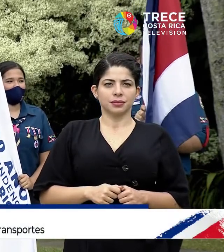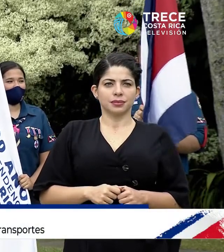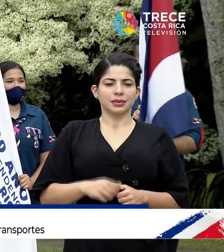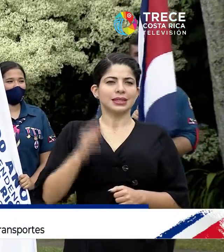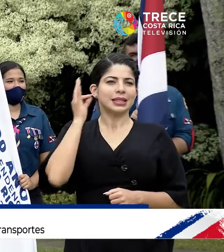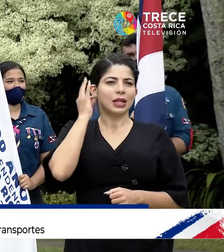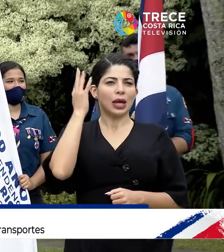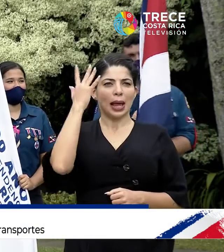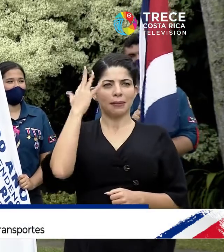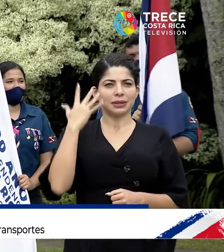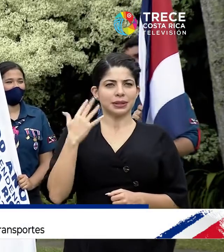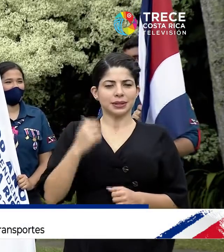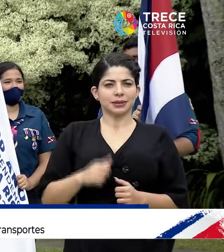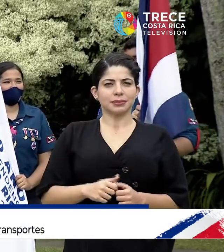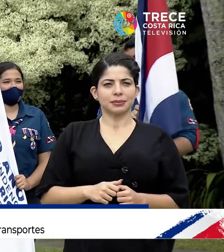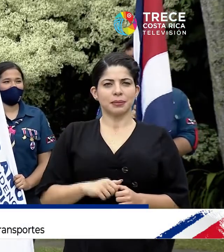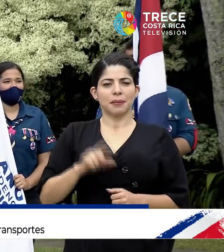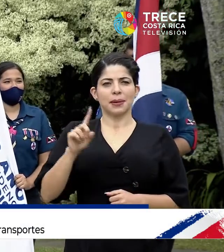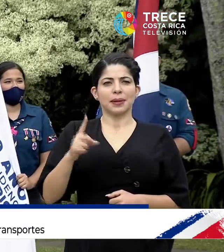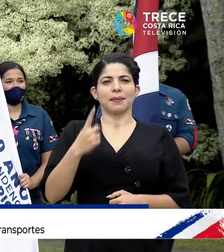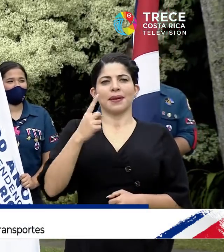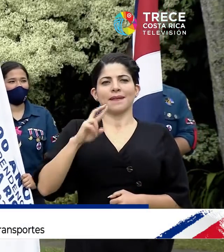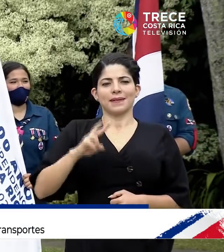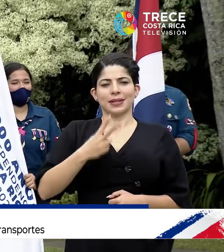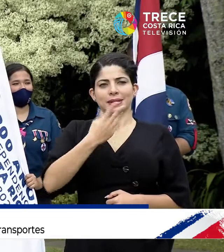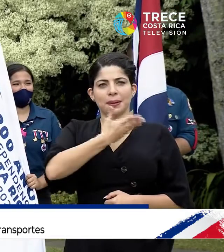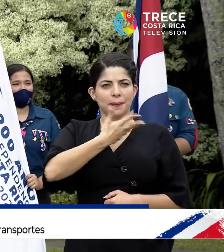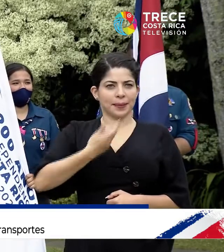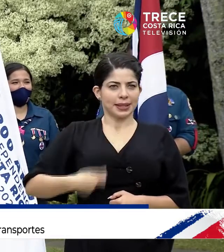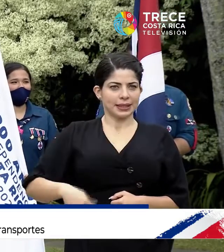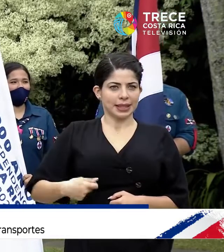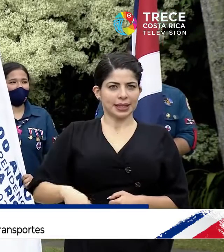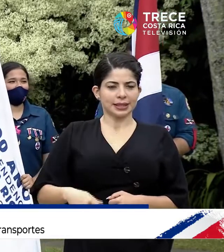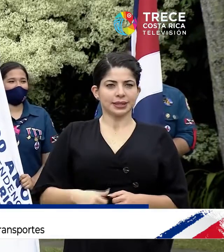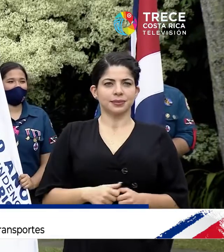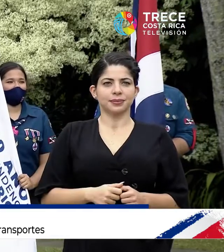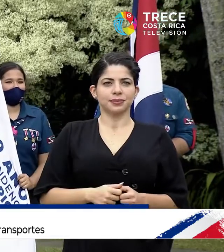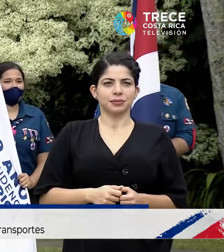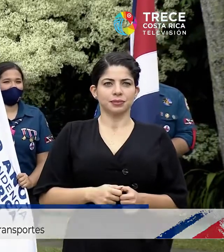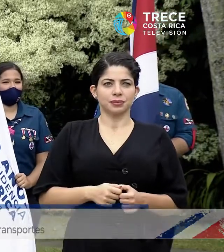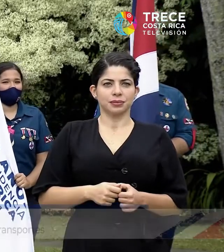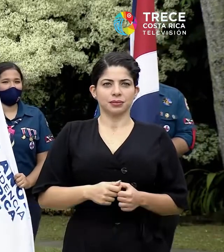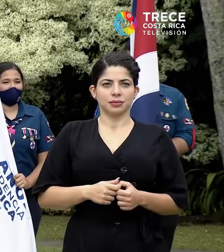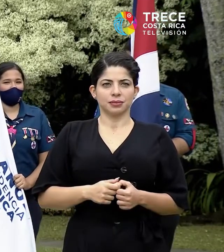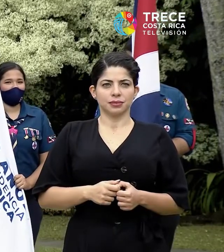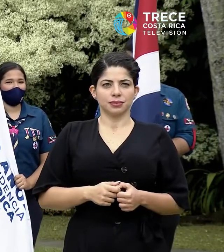señora Epsi Calvin, primera vicepresidenta de la República,